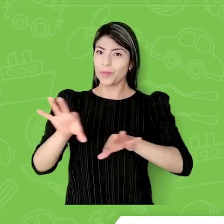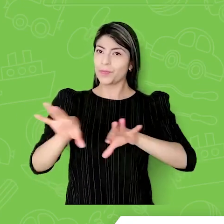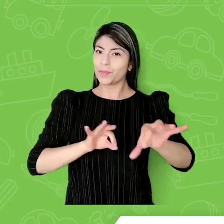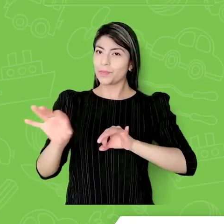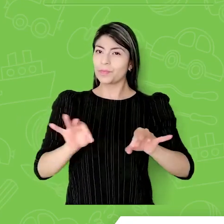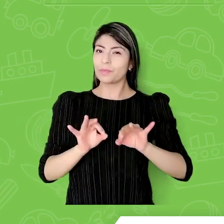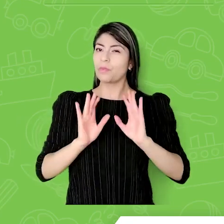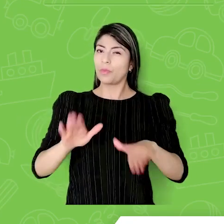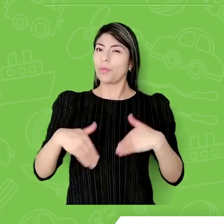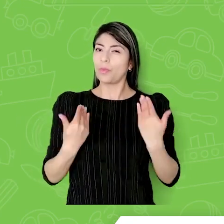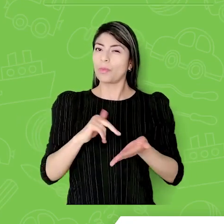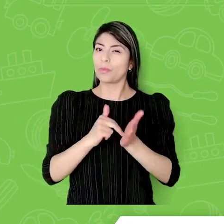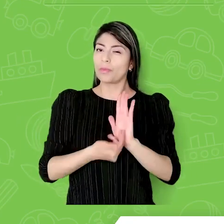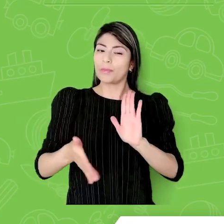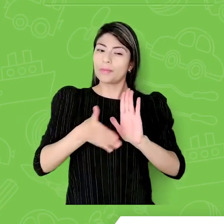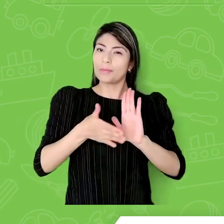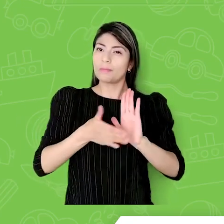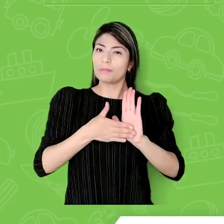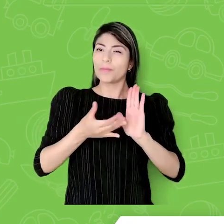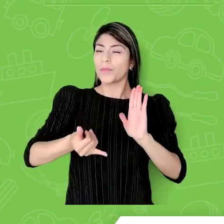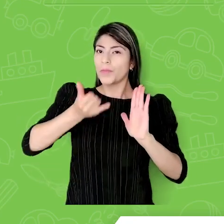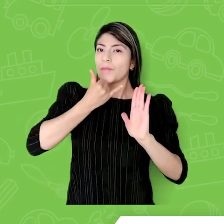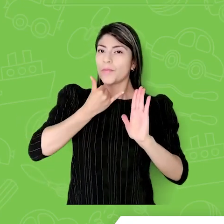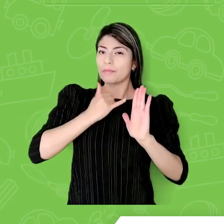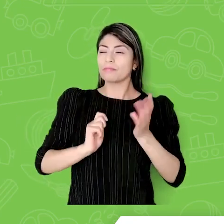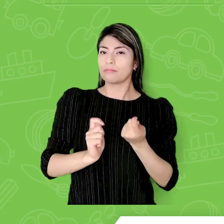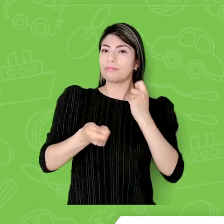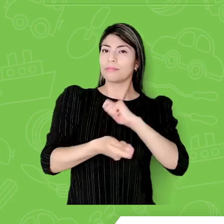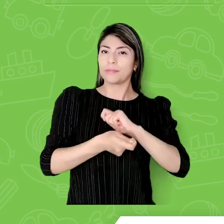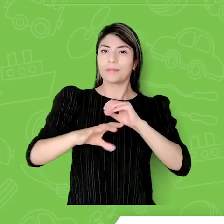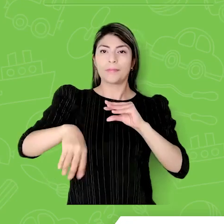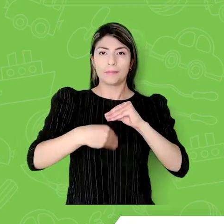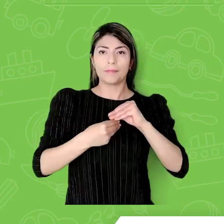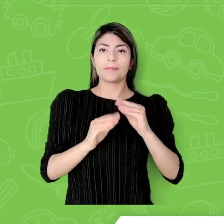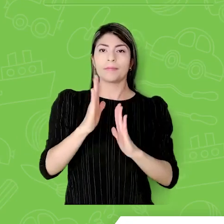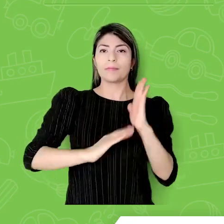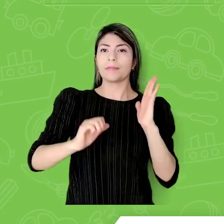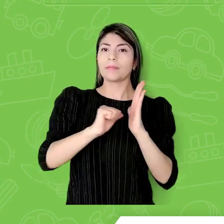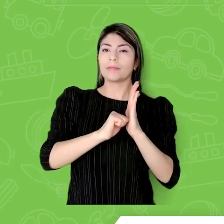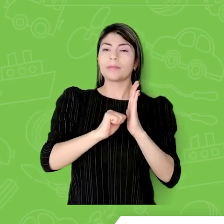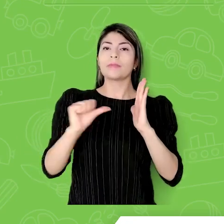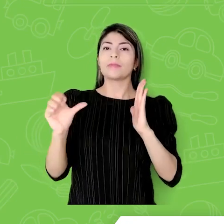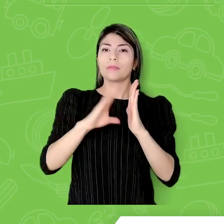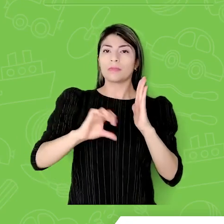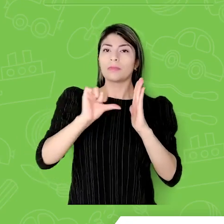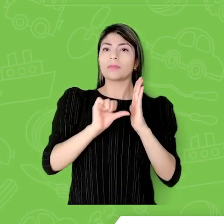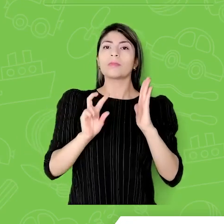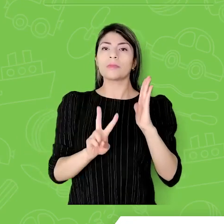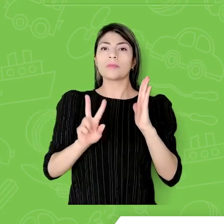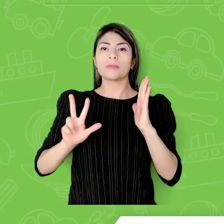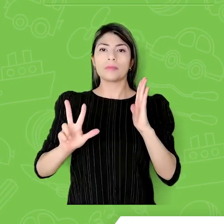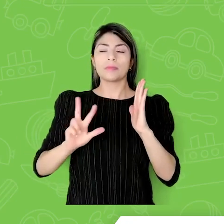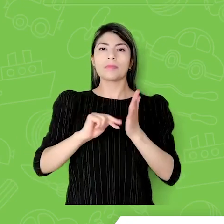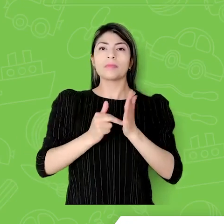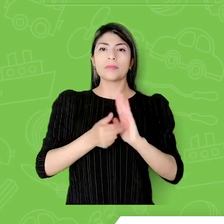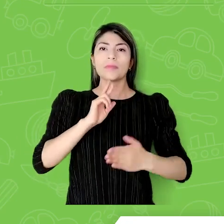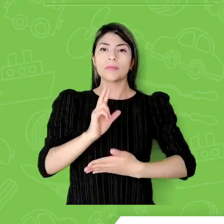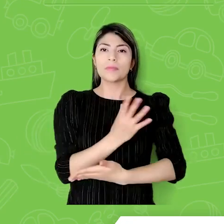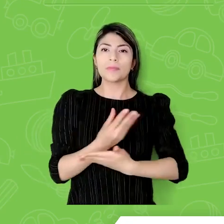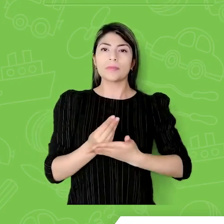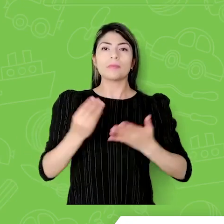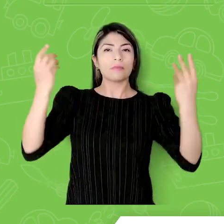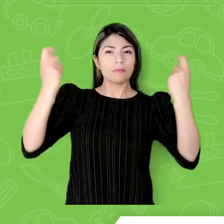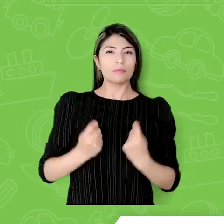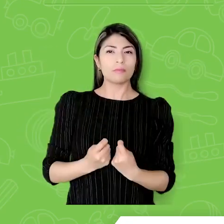selección, cuando se compruebe que hubo error. Artículo 23. Publicación de resultados consolidados de las